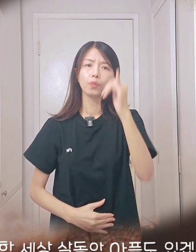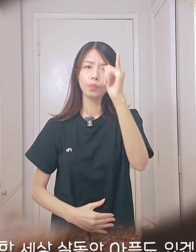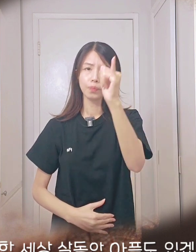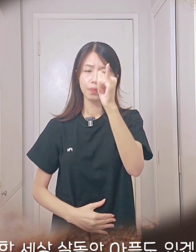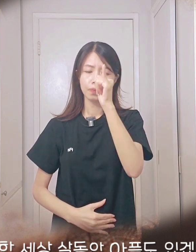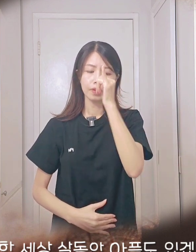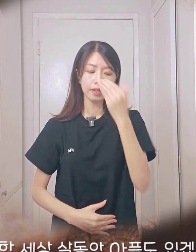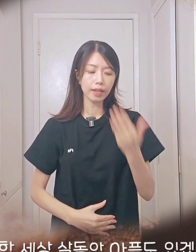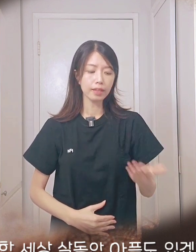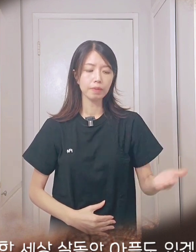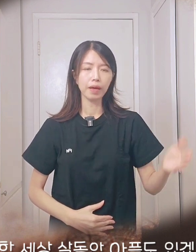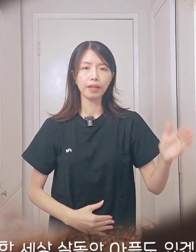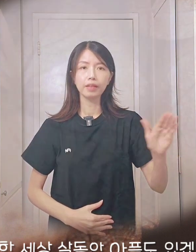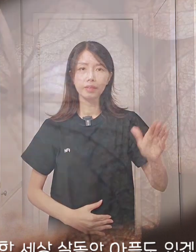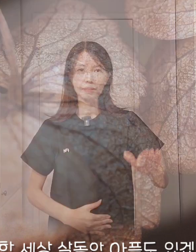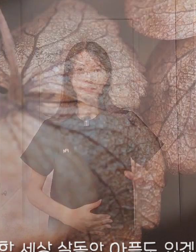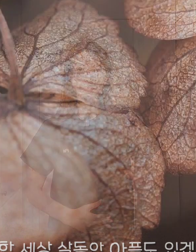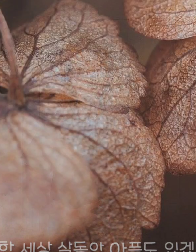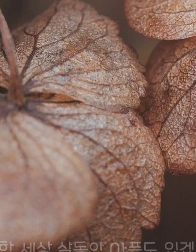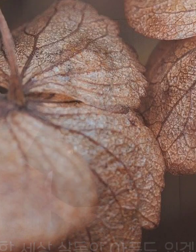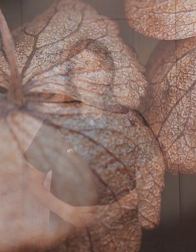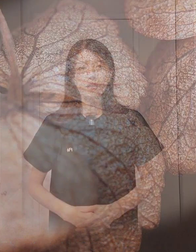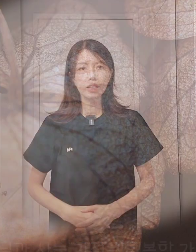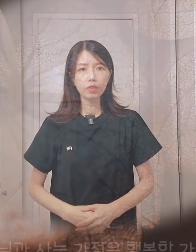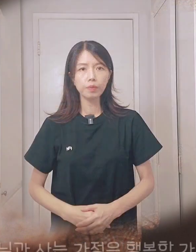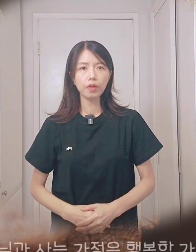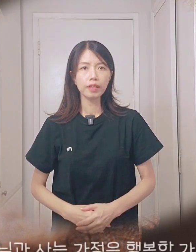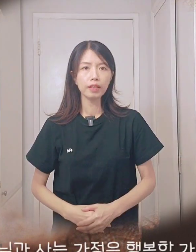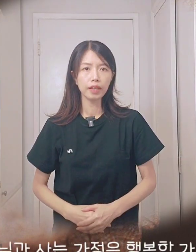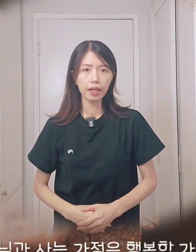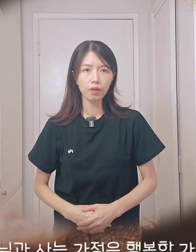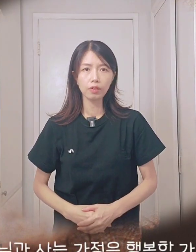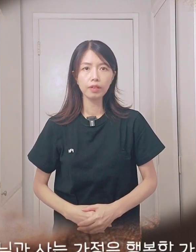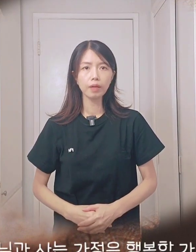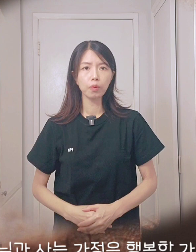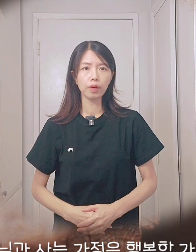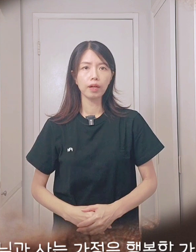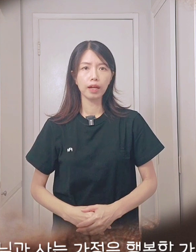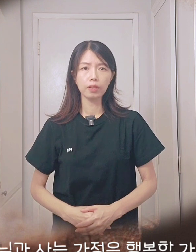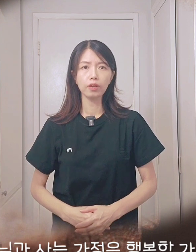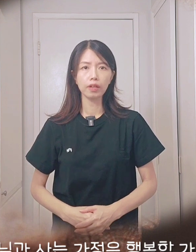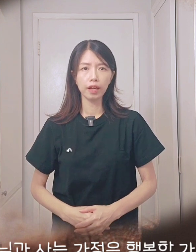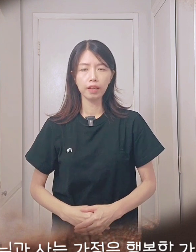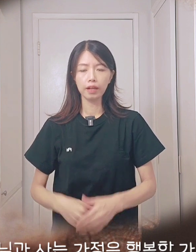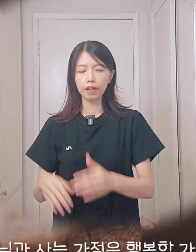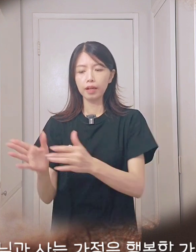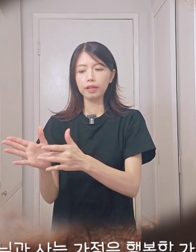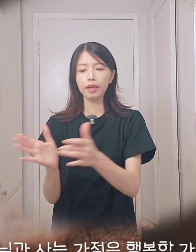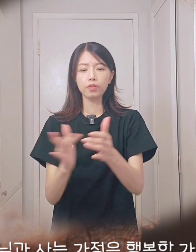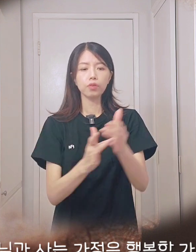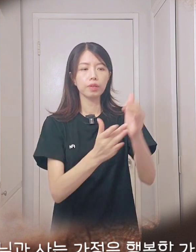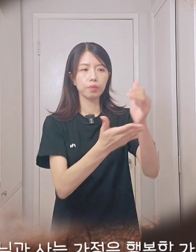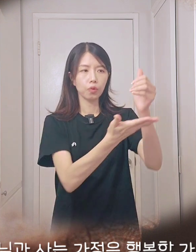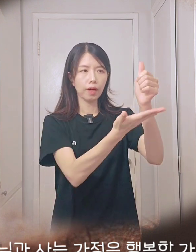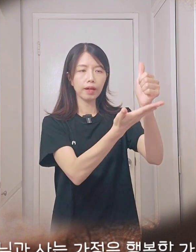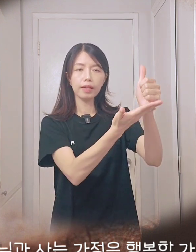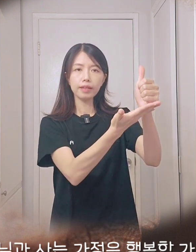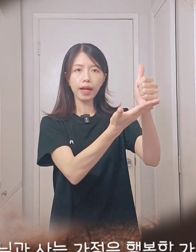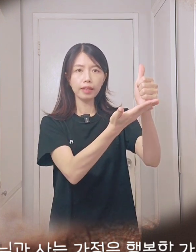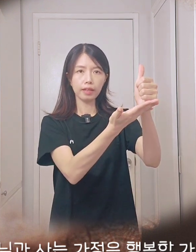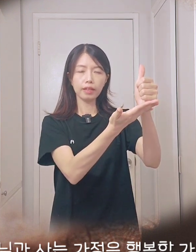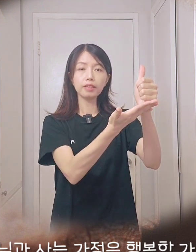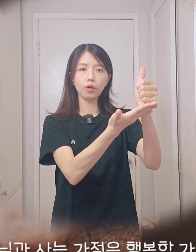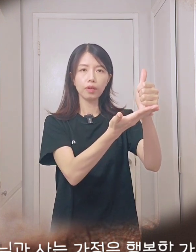아픔도 있겠지만 예수님과 사는 가정은 행복한 가정이라.